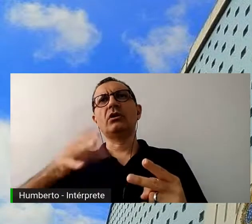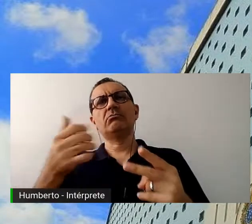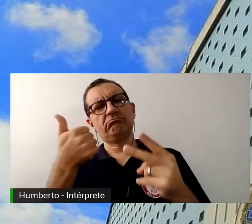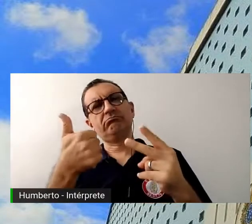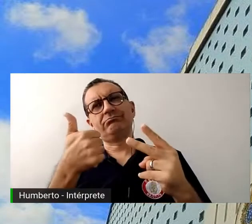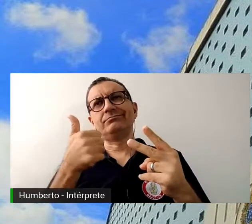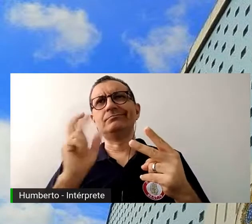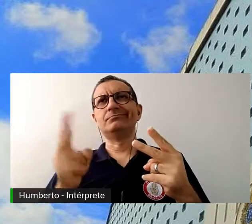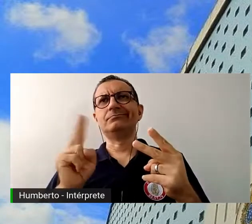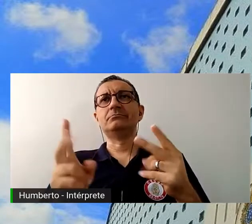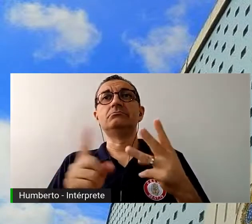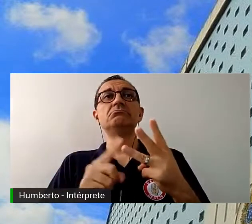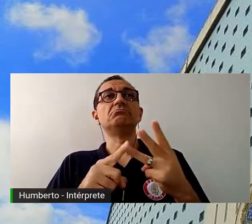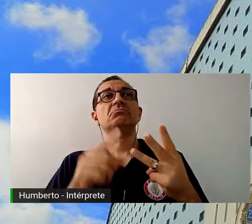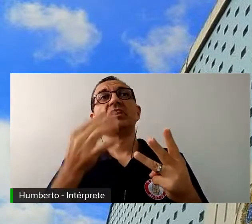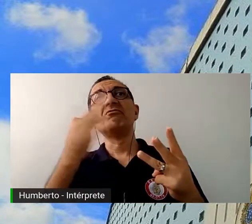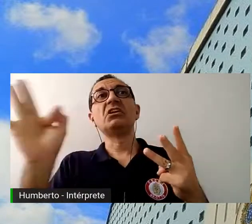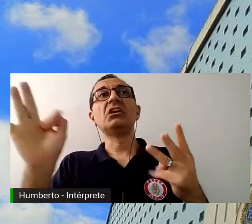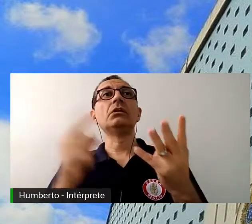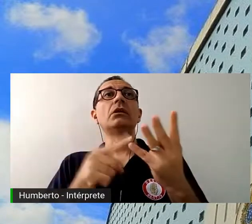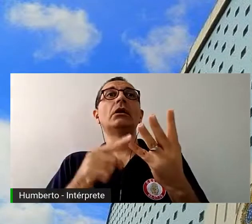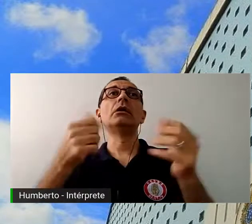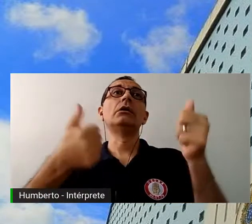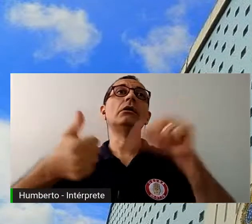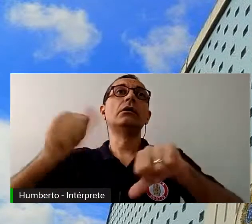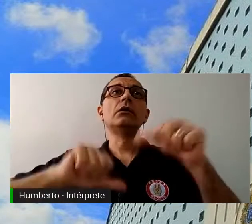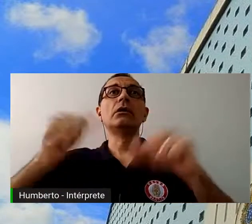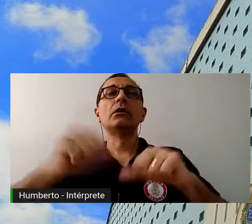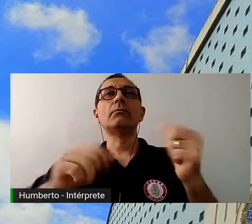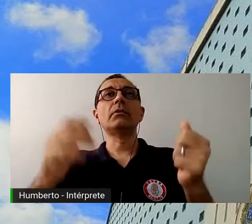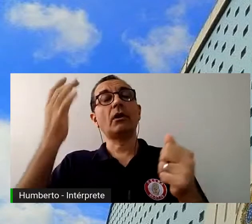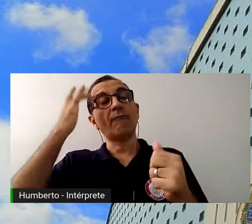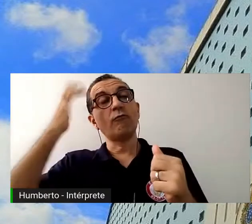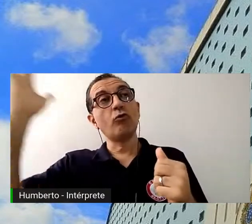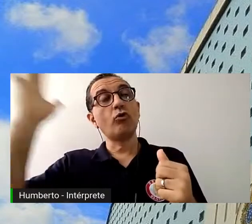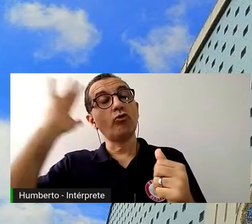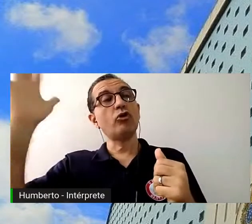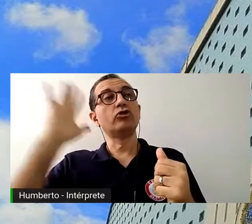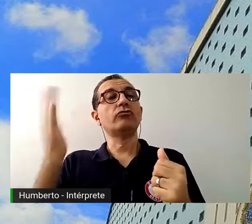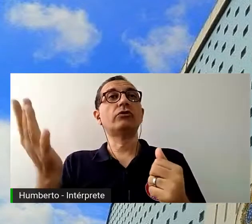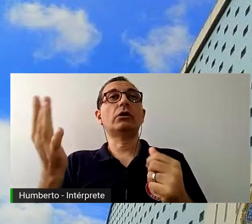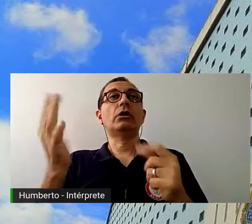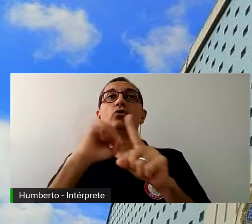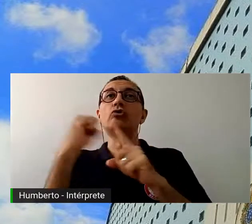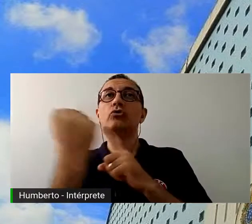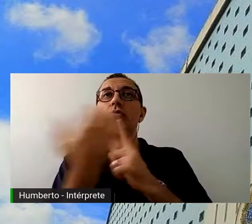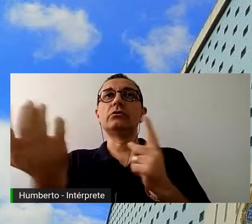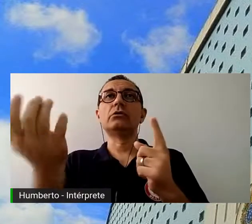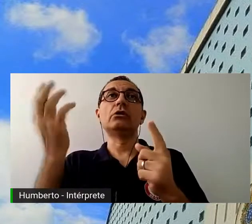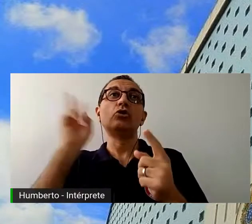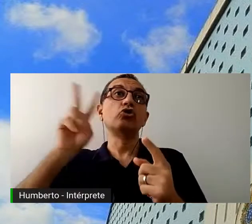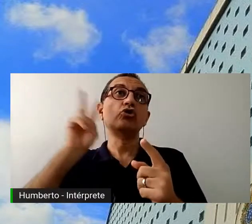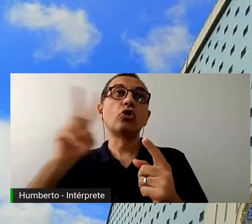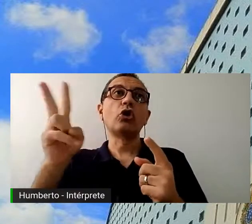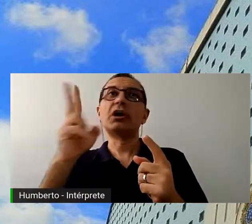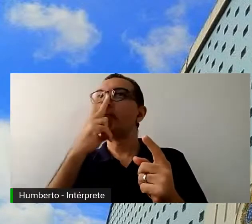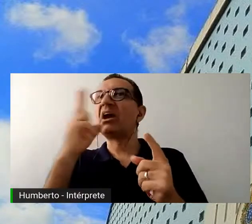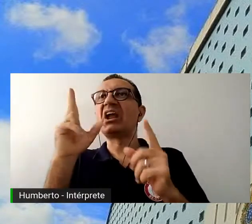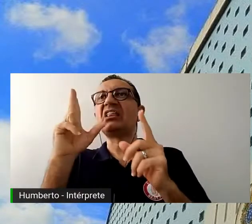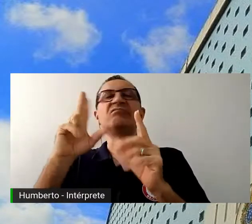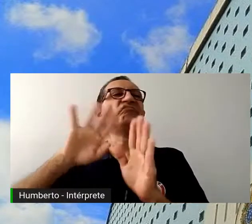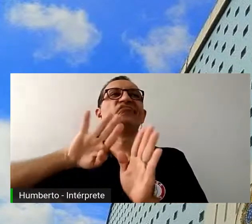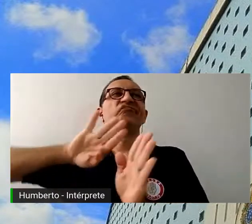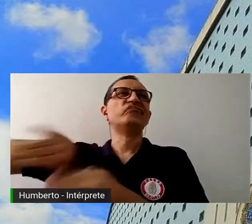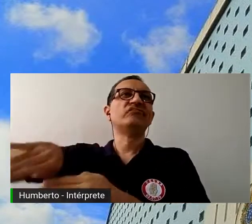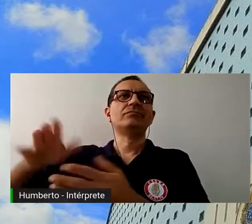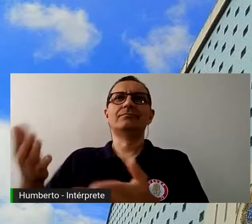em física, sem contar que filosofia, sociologia, história estão depreciados. Se os